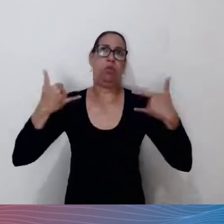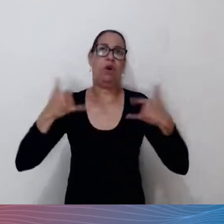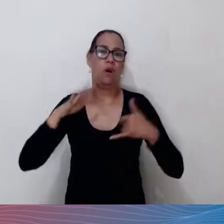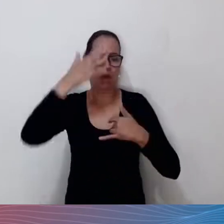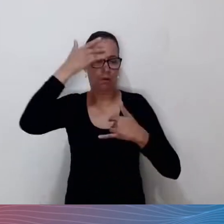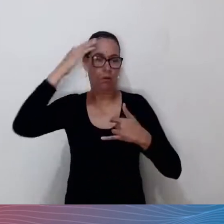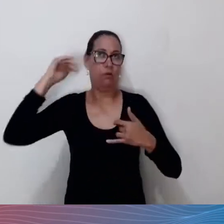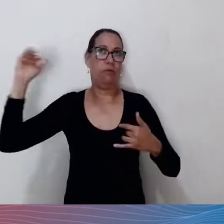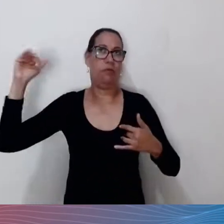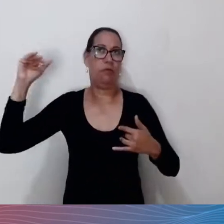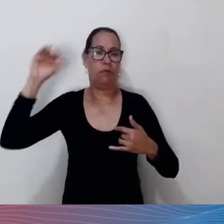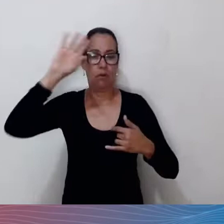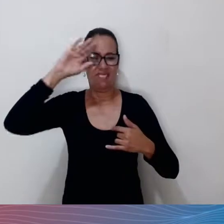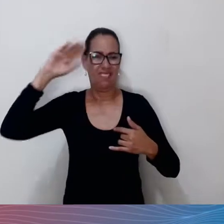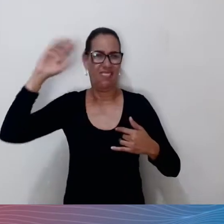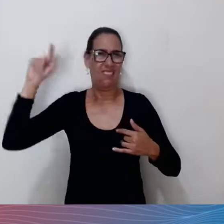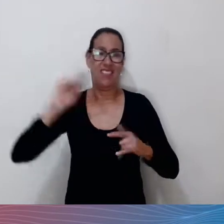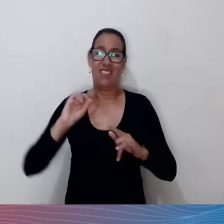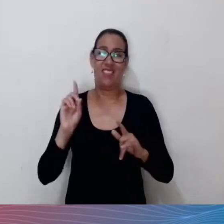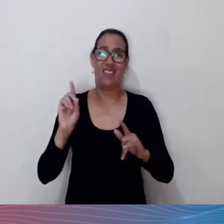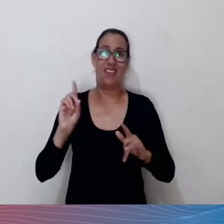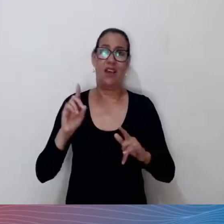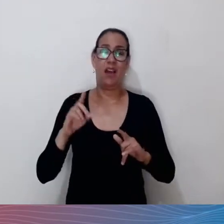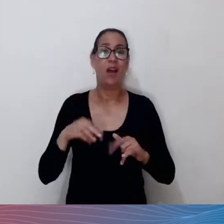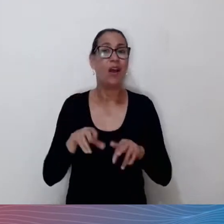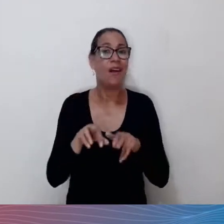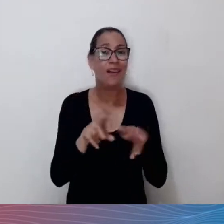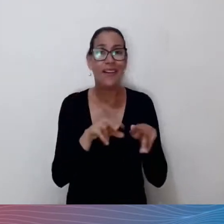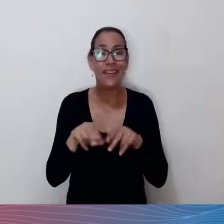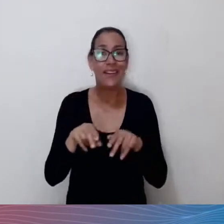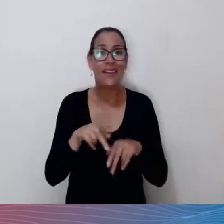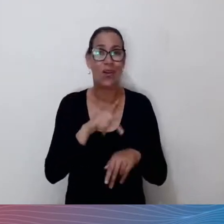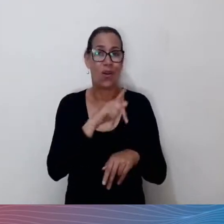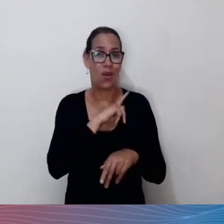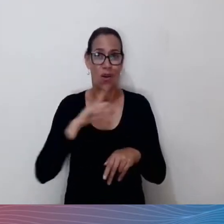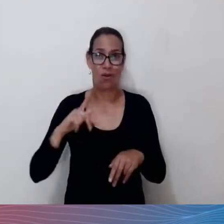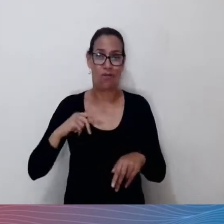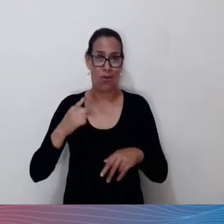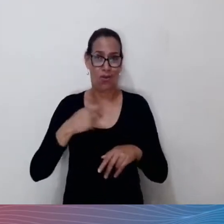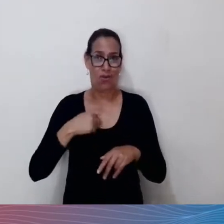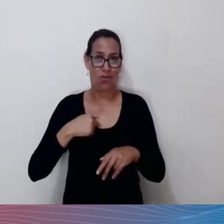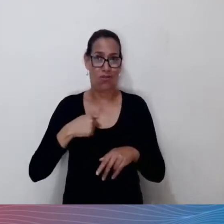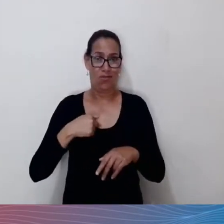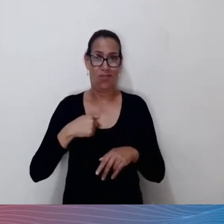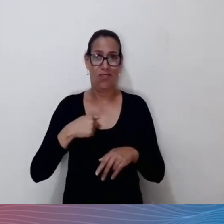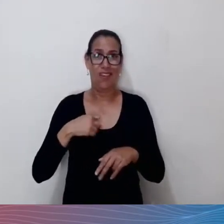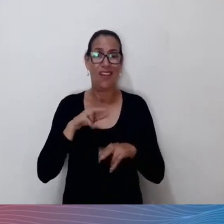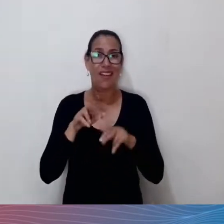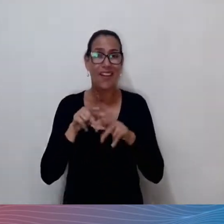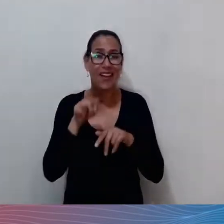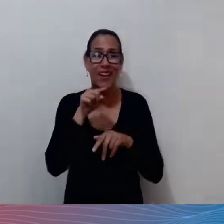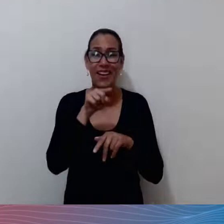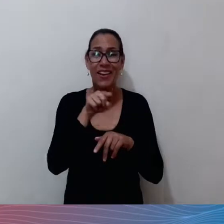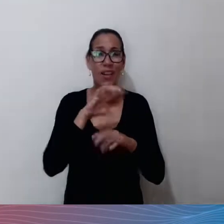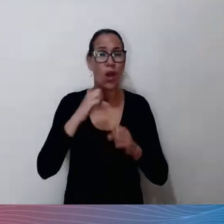como o de vocês. O meu ministério, irmãos, é para fazer a obra da edificação do corpo de